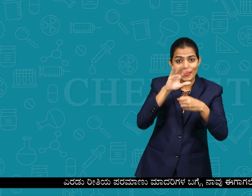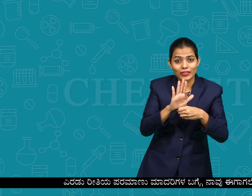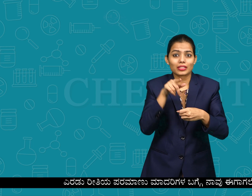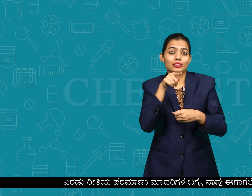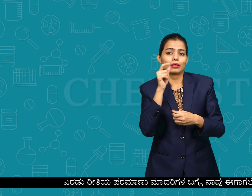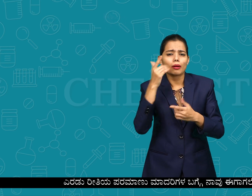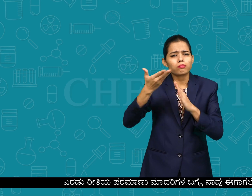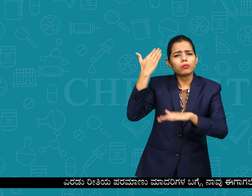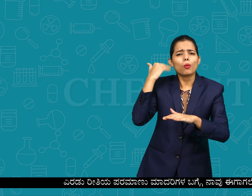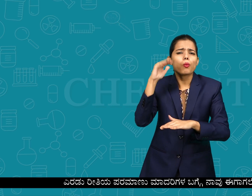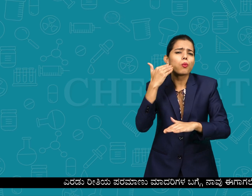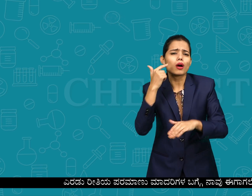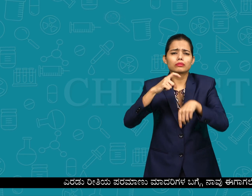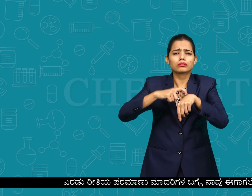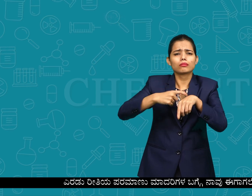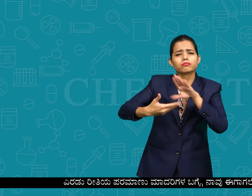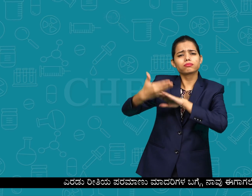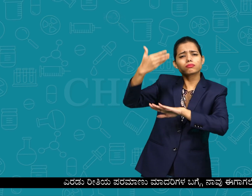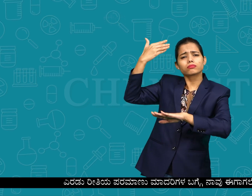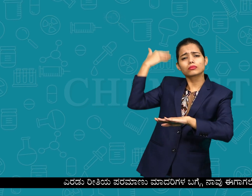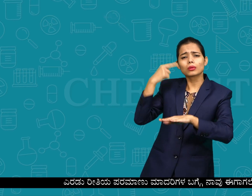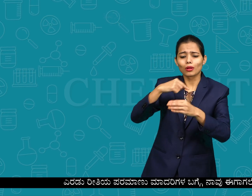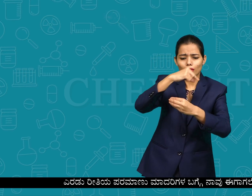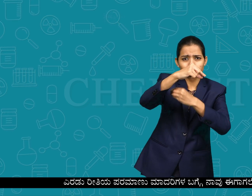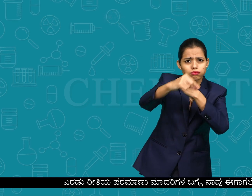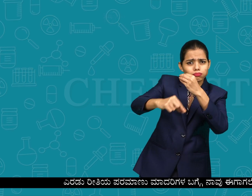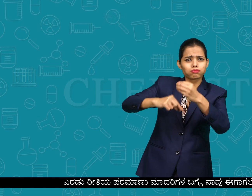ಬಗ್ಗೆ ನಾವು ಈಗಾಗಲೇ ಕಲಿತಿದ್ದೇವೆ.